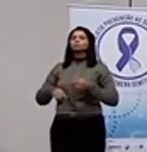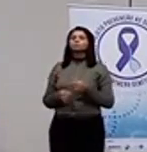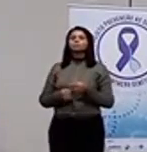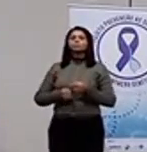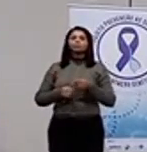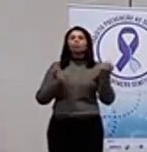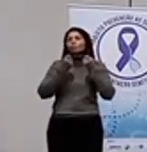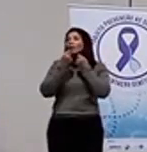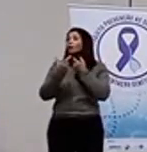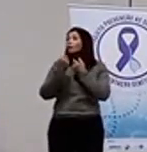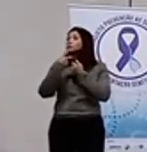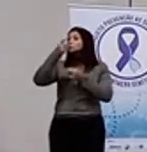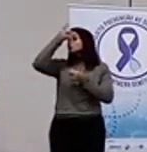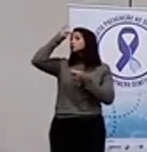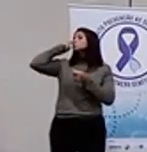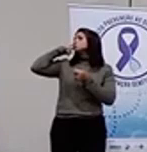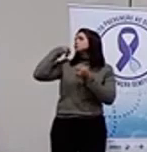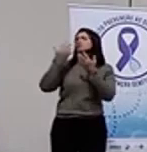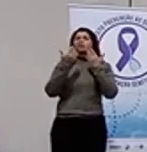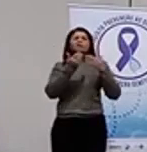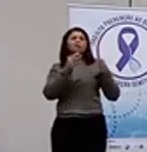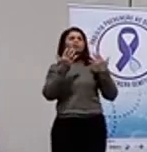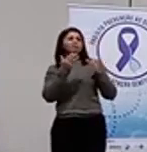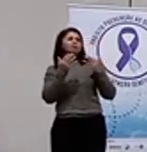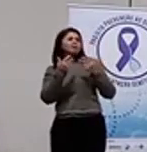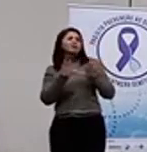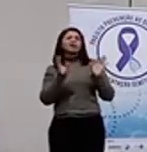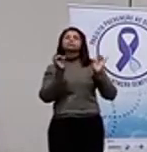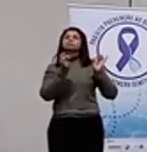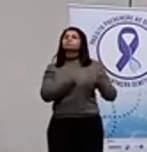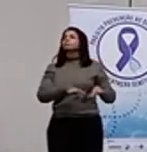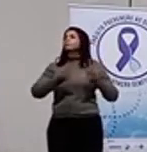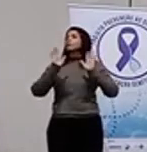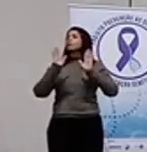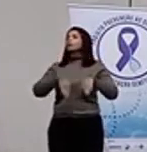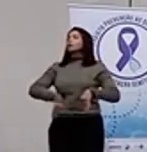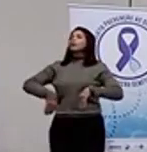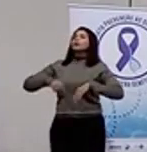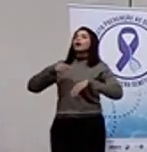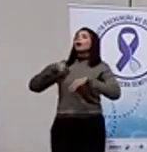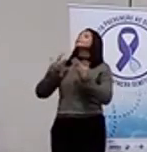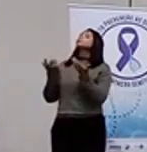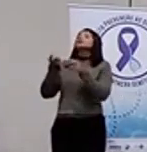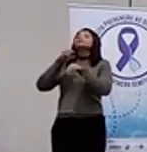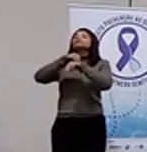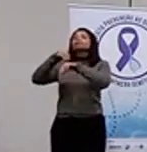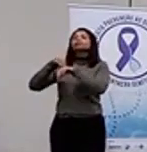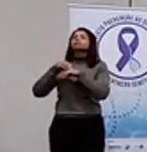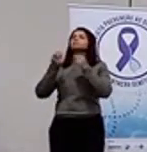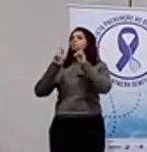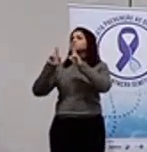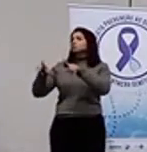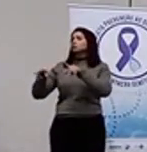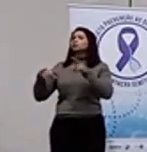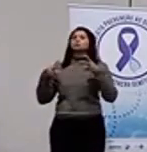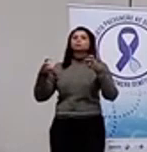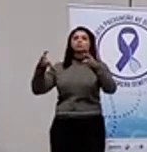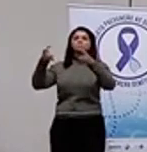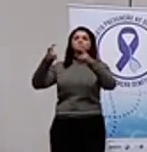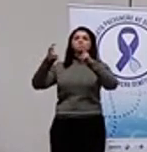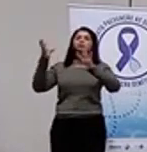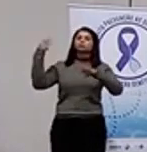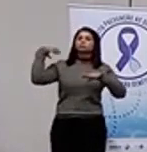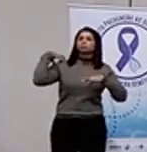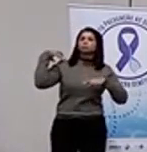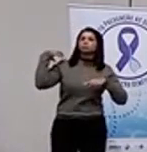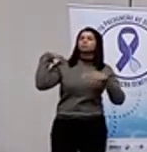porque as pessoas às vezes não ligam, né? Mas, por exemplo, às vezes podem ser tumores diferentes. Por exemplo, uma tia faleceu com câncer de mama aos 20